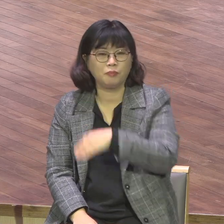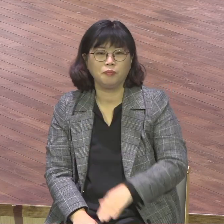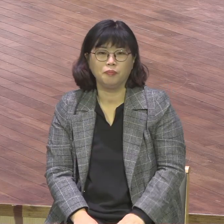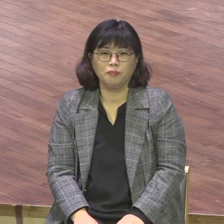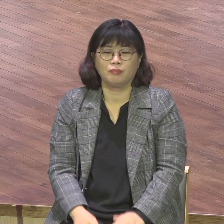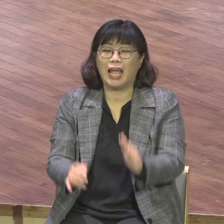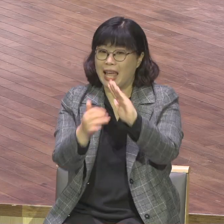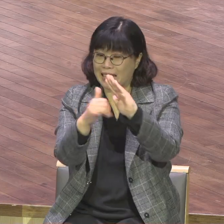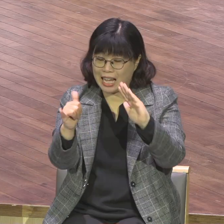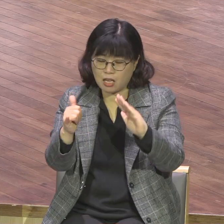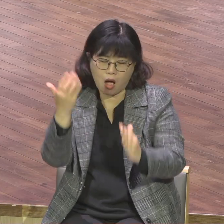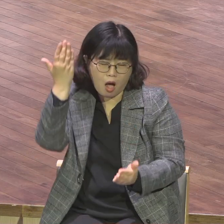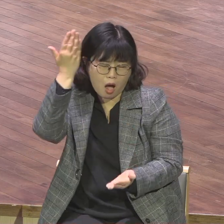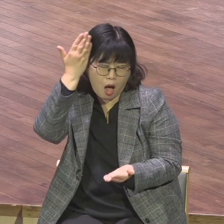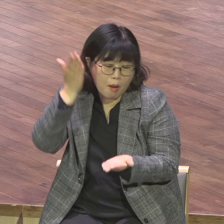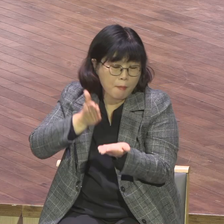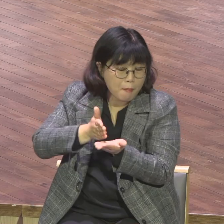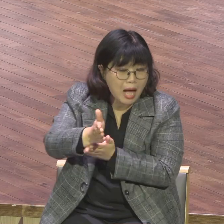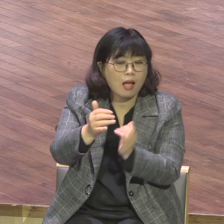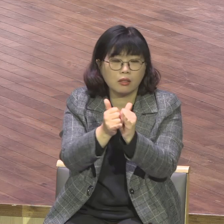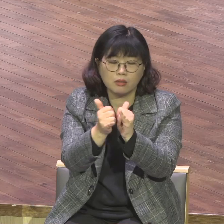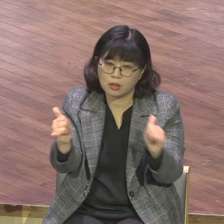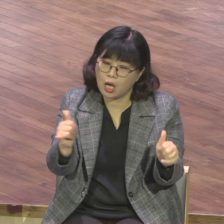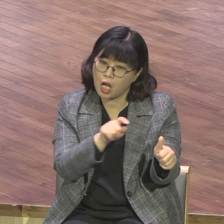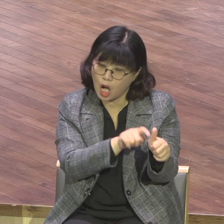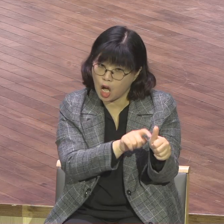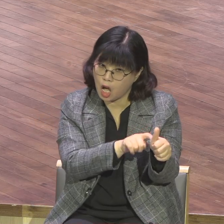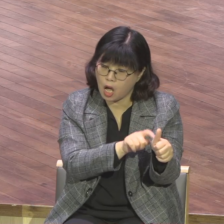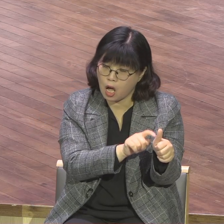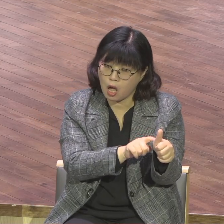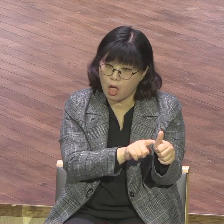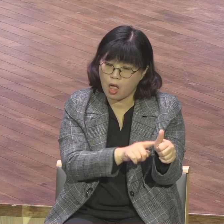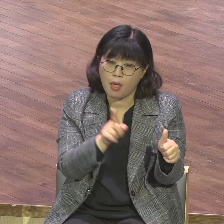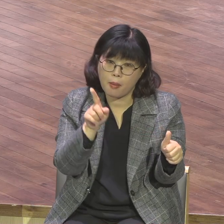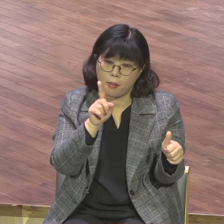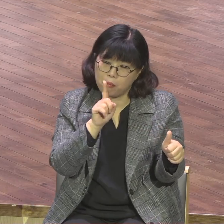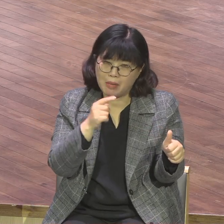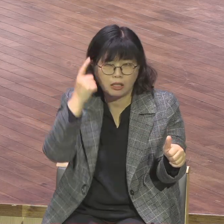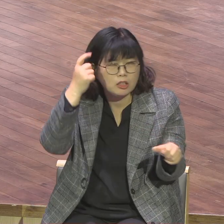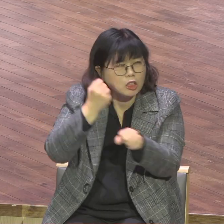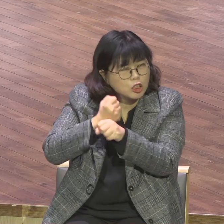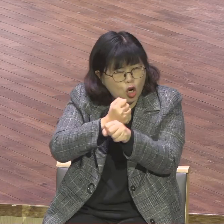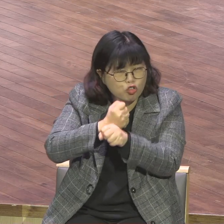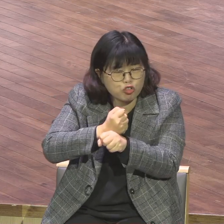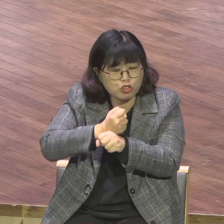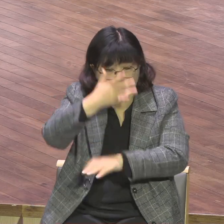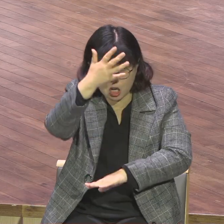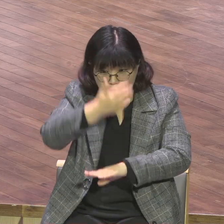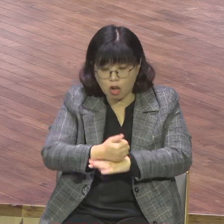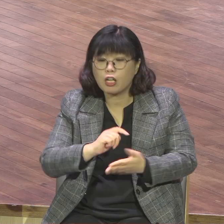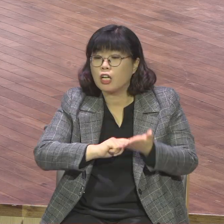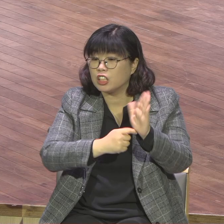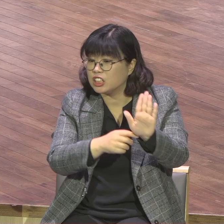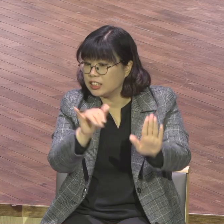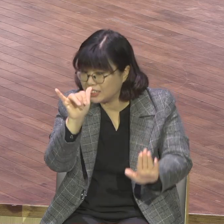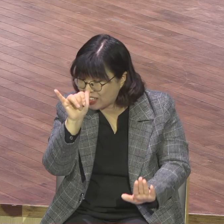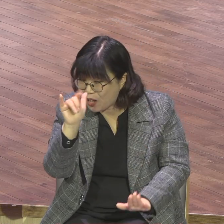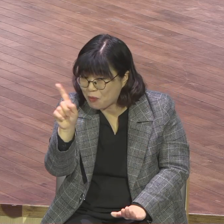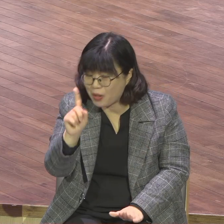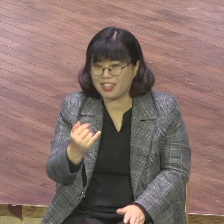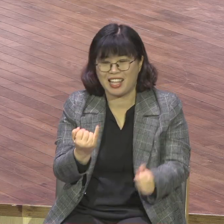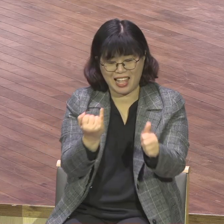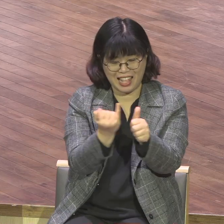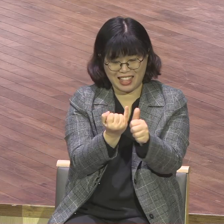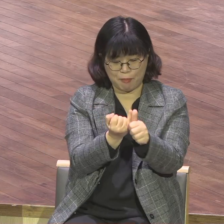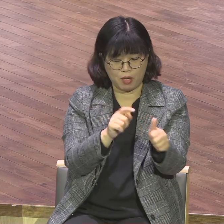가정학자 게리 스몰리라는 박사는요, 남편과 아내의 차이를 덜소 남편과